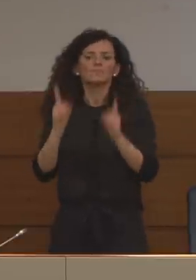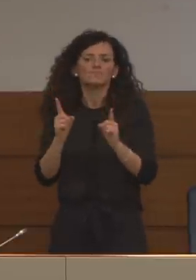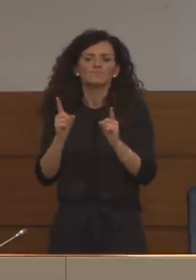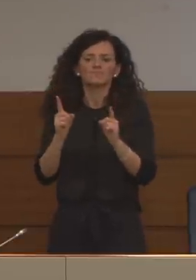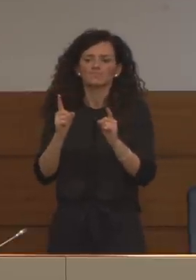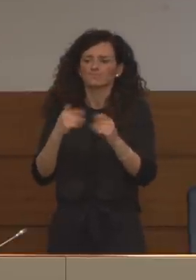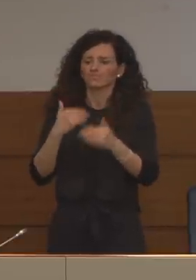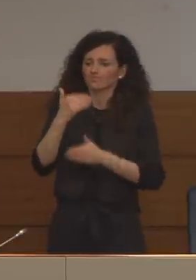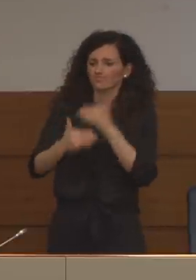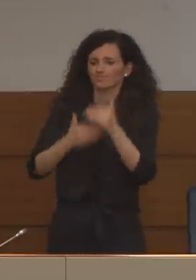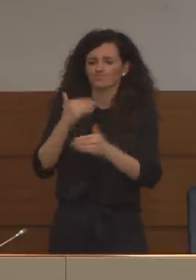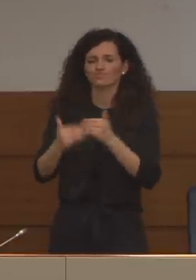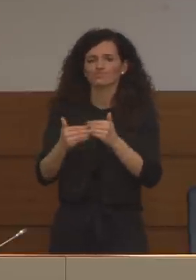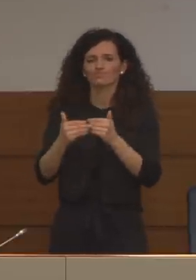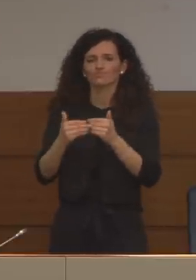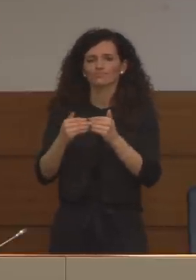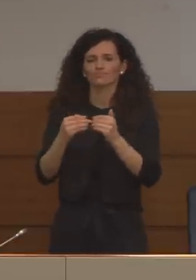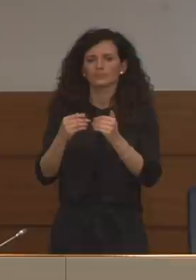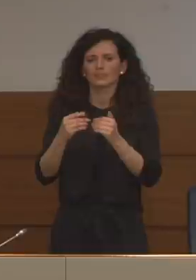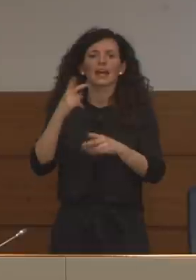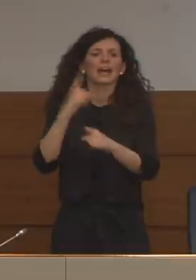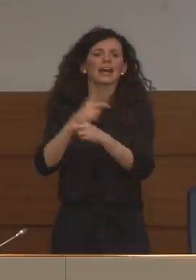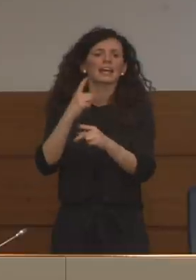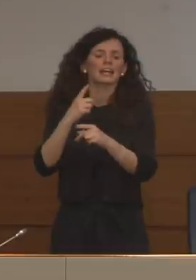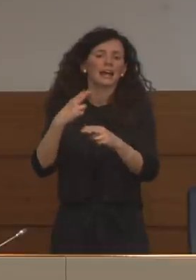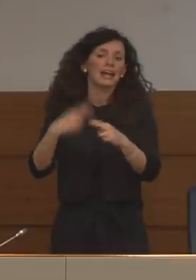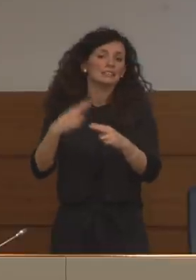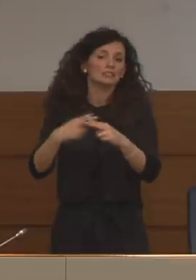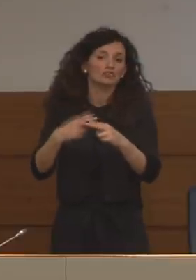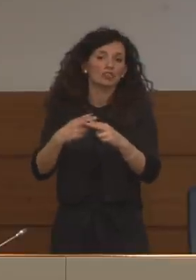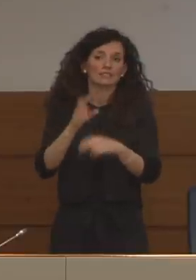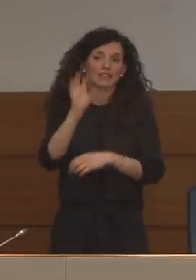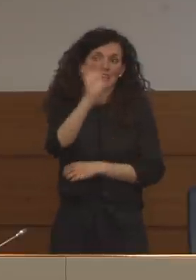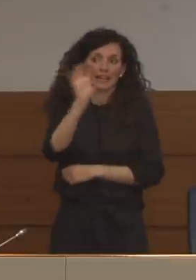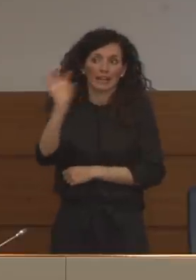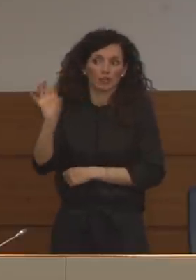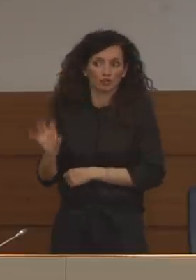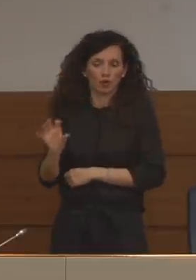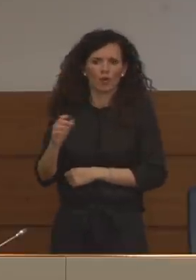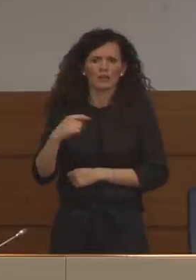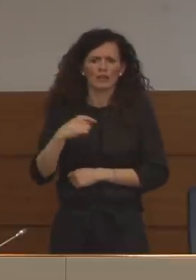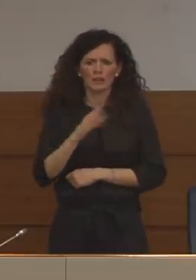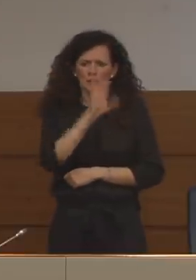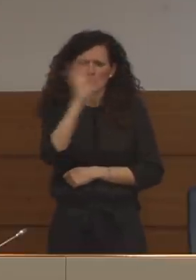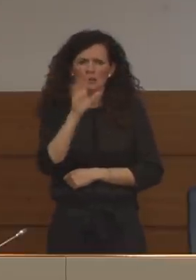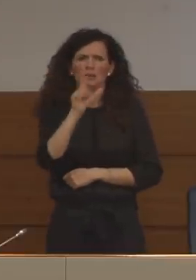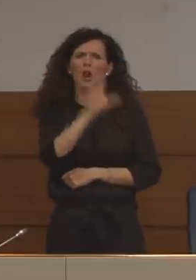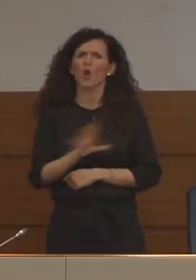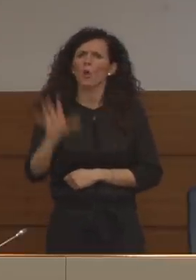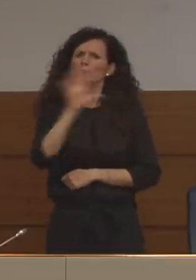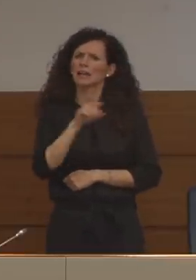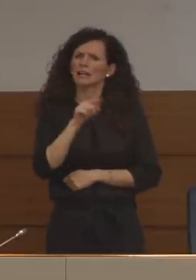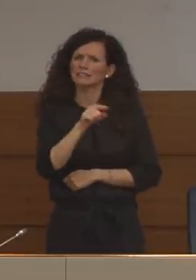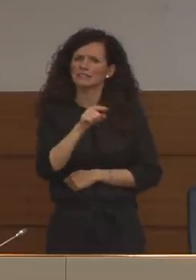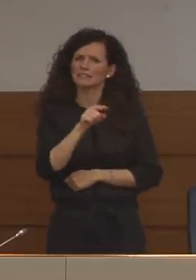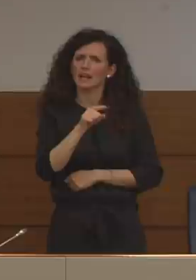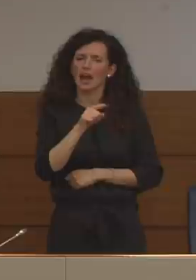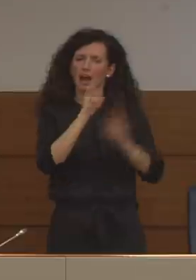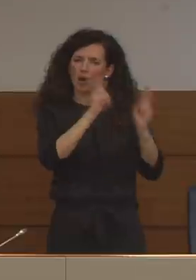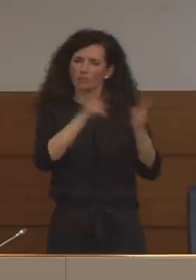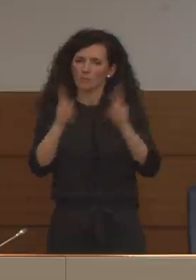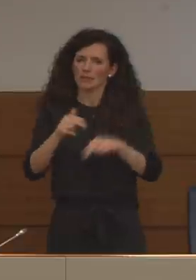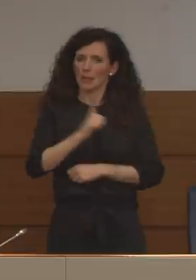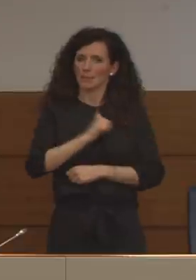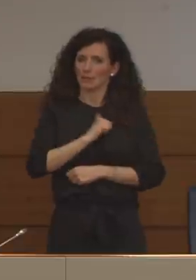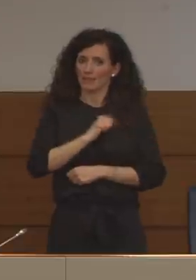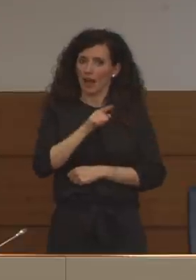sono le esigenze regionali mi risulta che nella regione lombardia le strutture private stanno